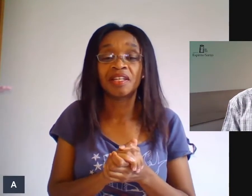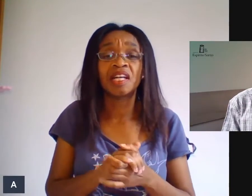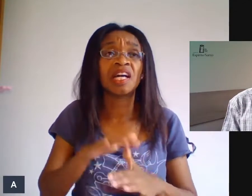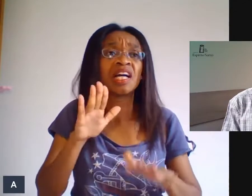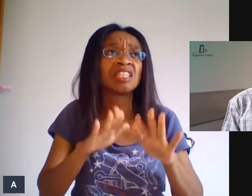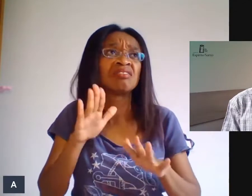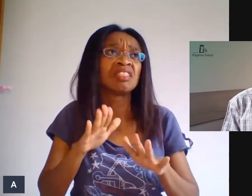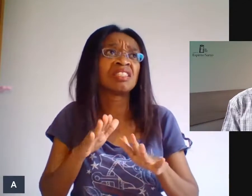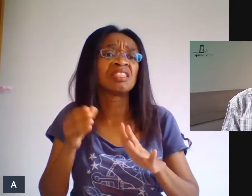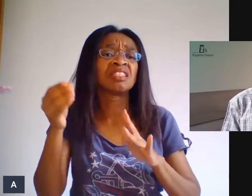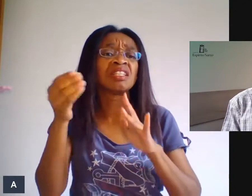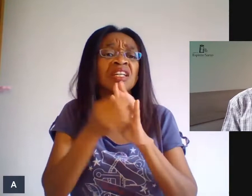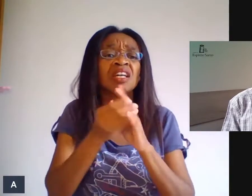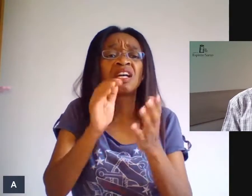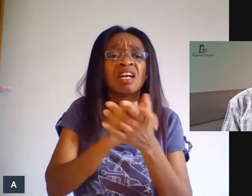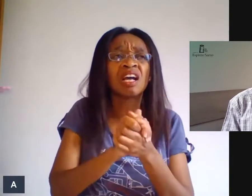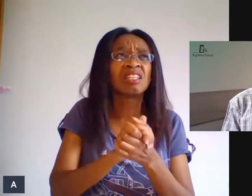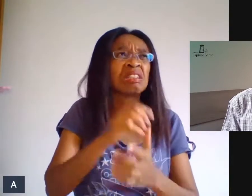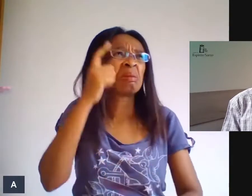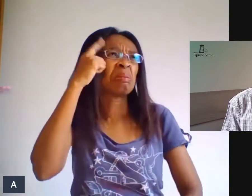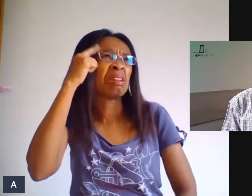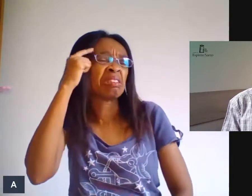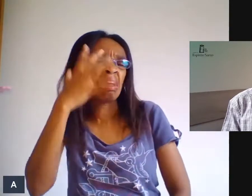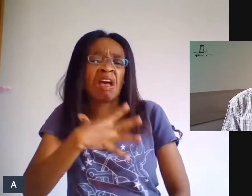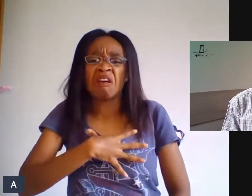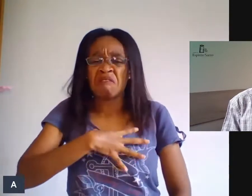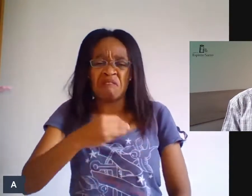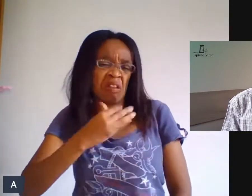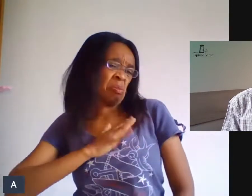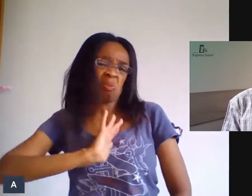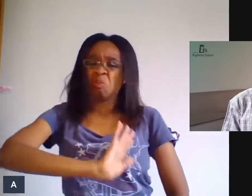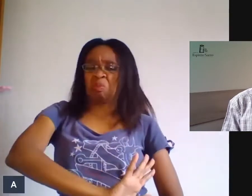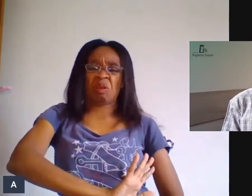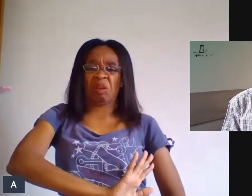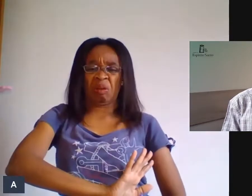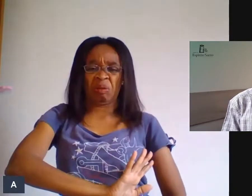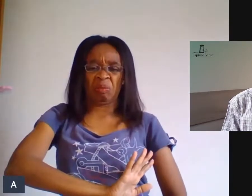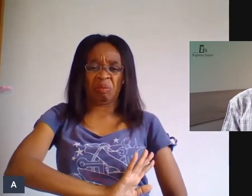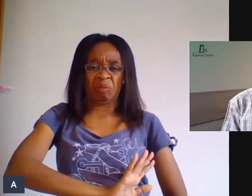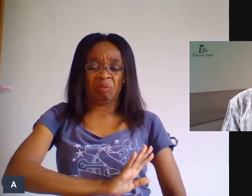casam já com o pensamento de não terem filhos, né?